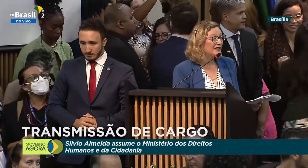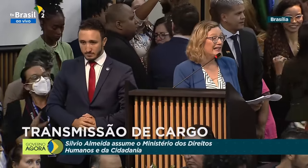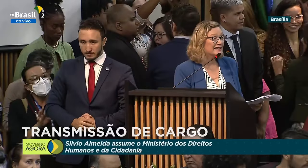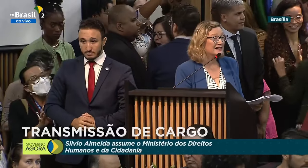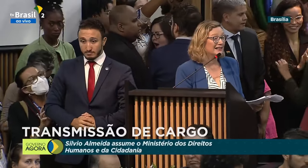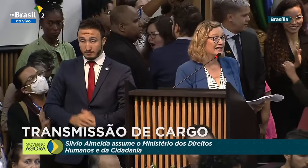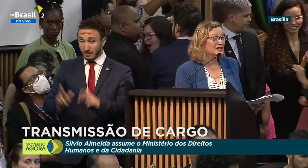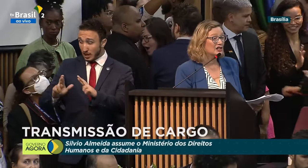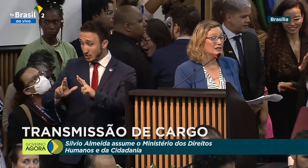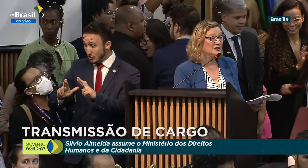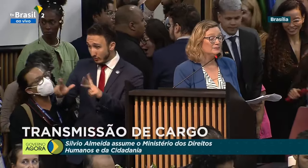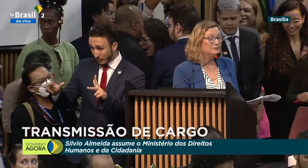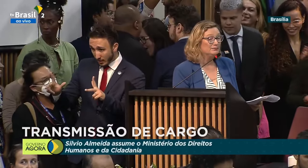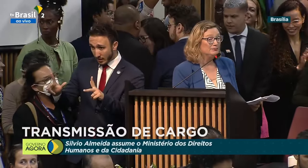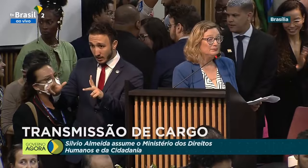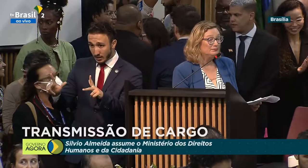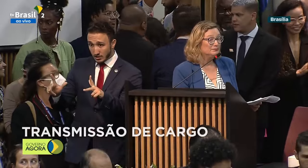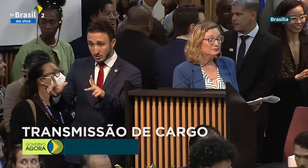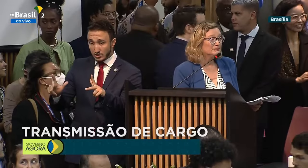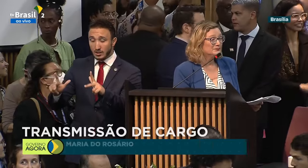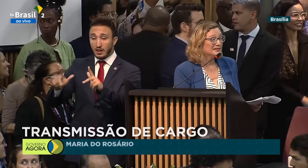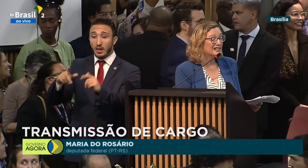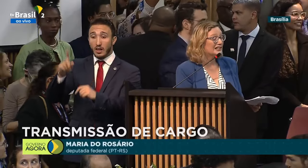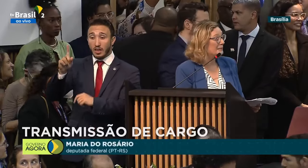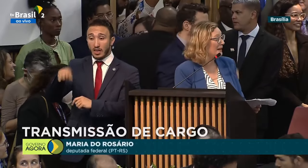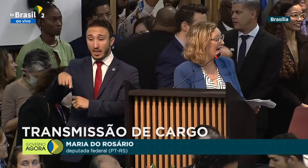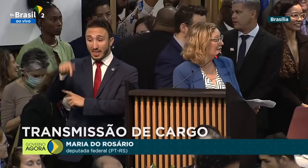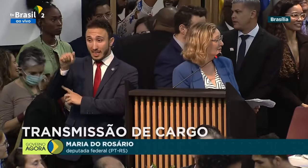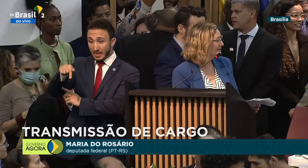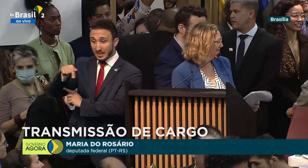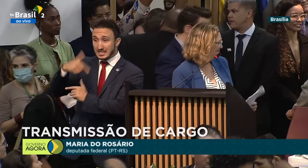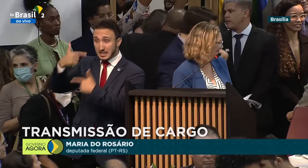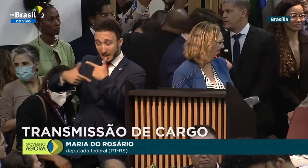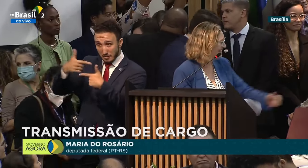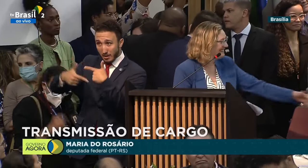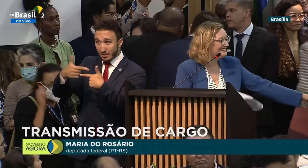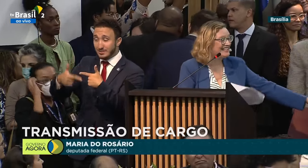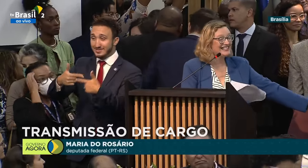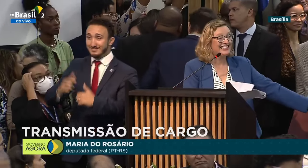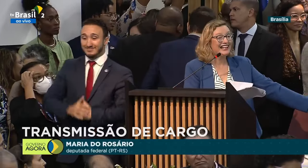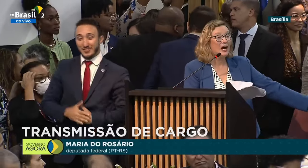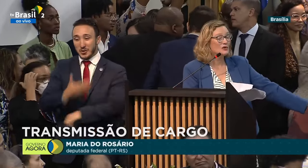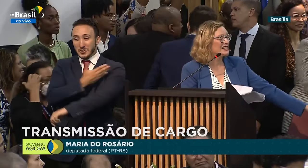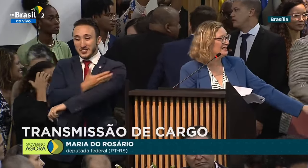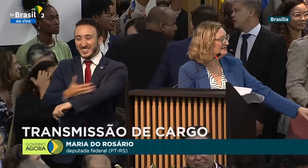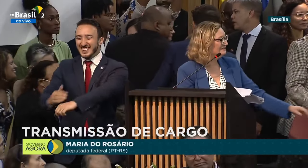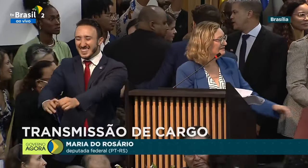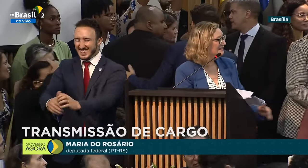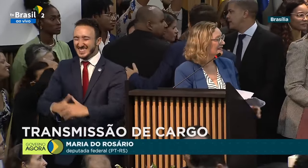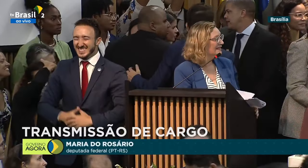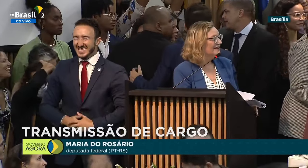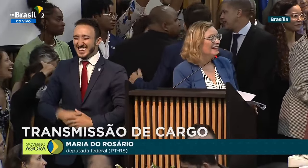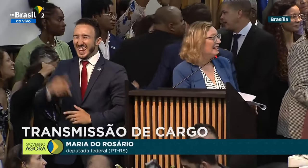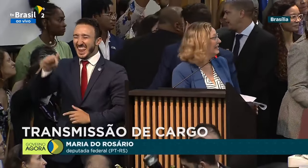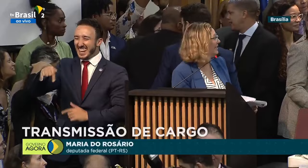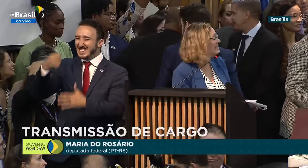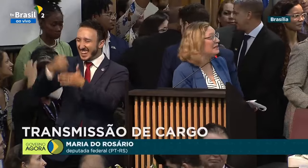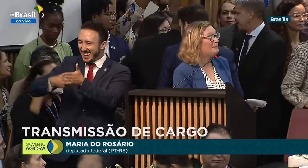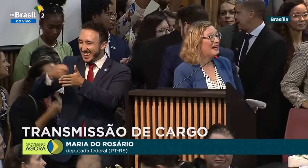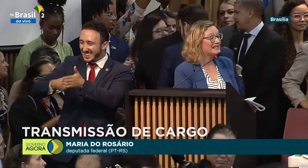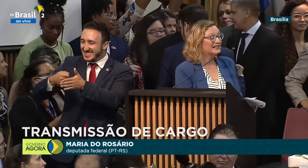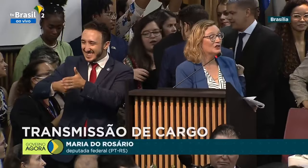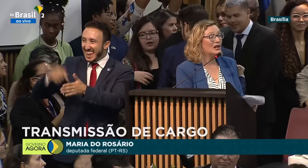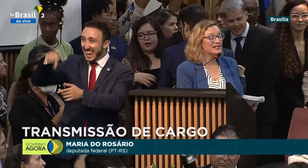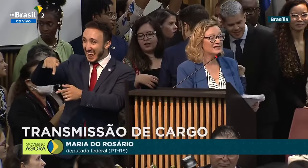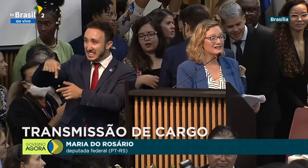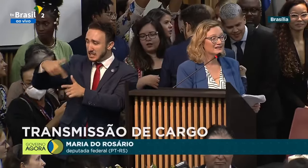a diferença de trabalho desta causa é que